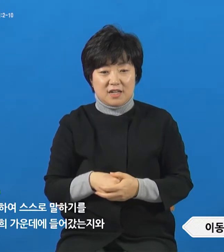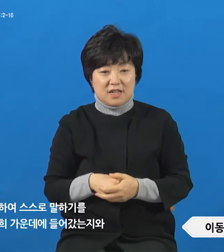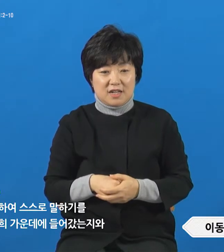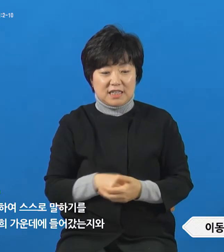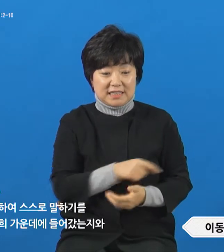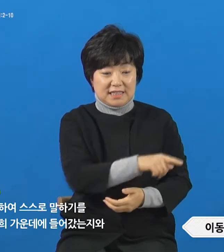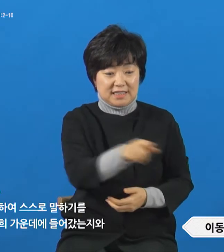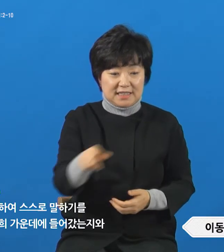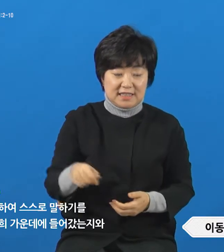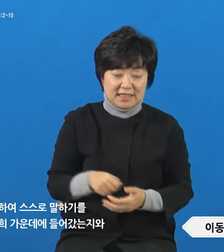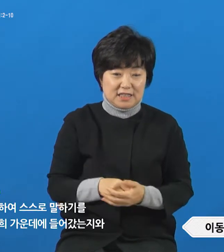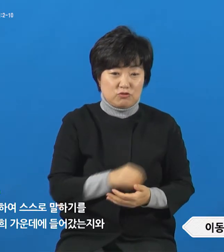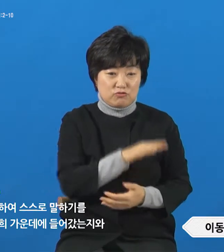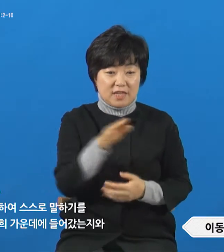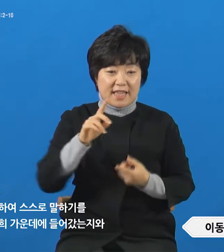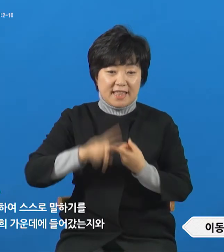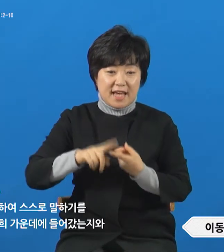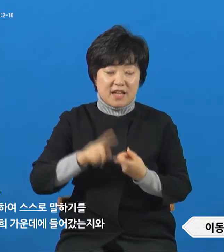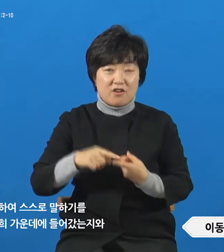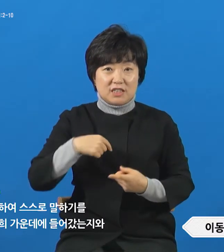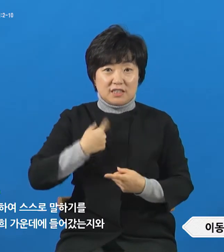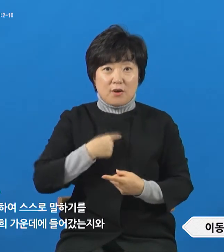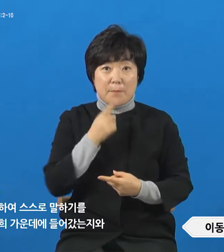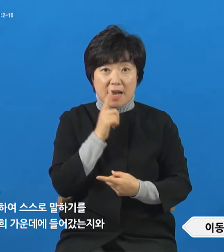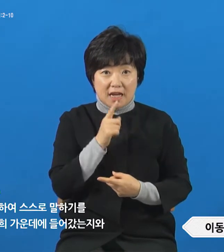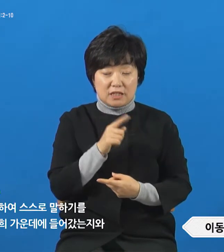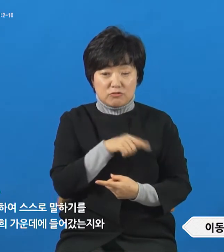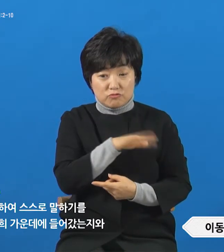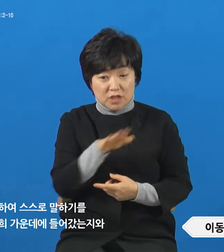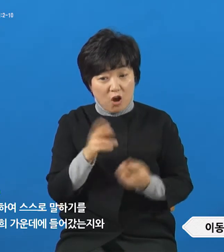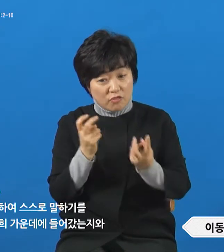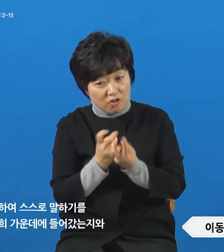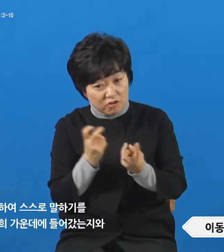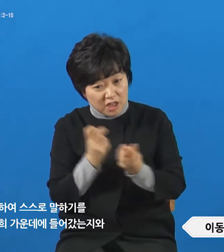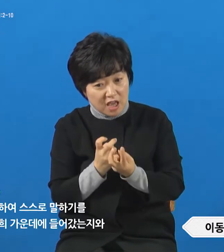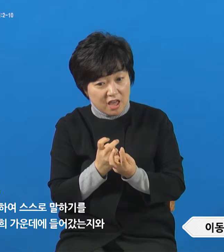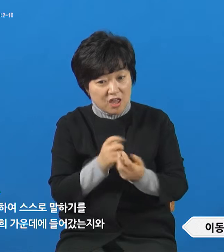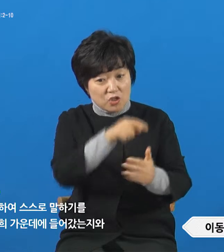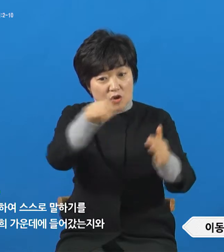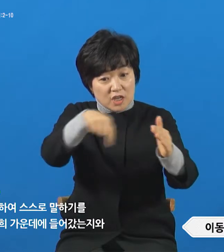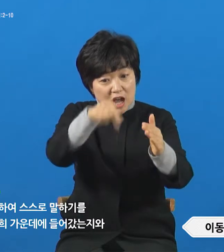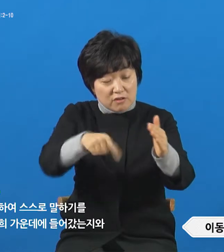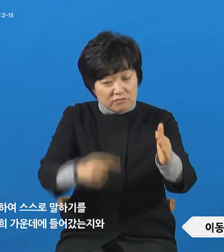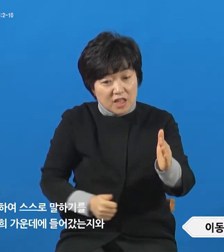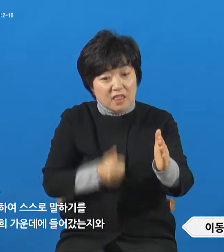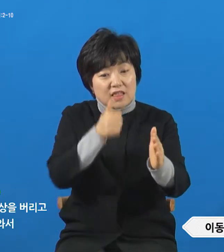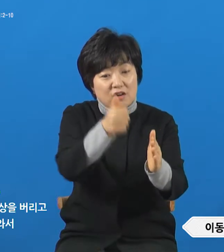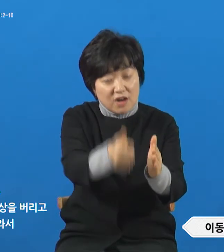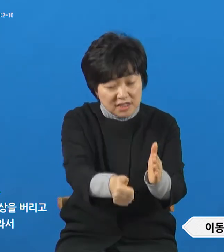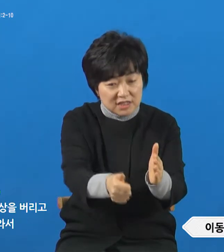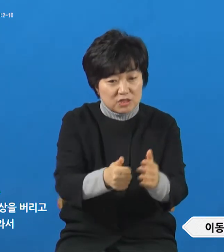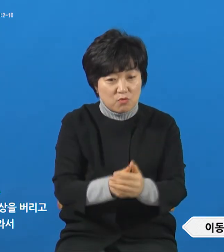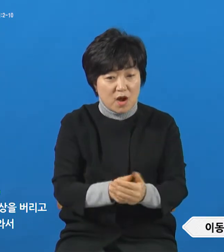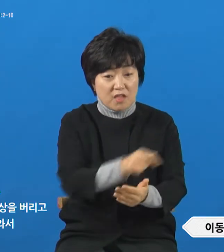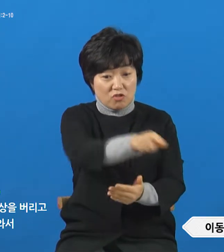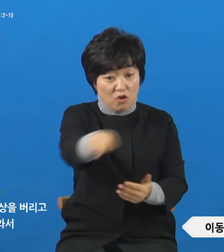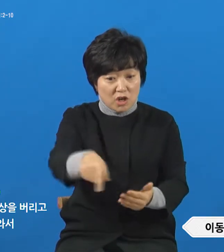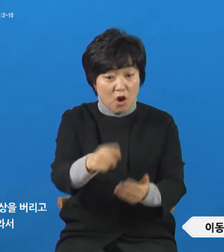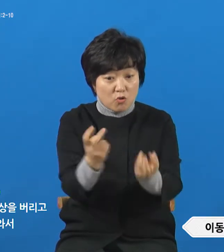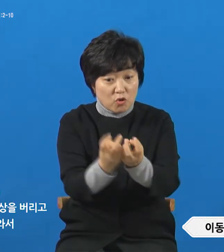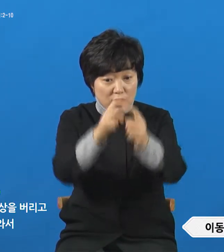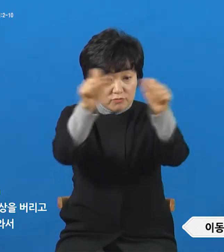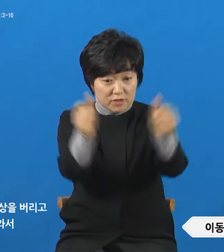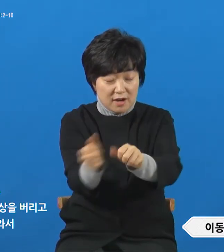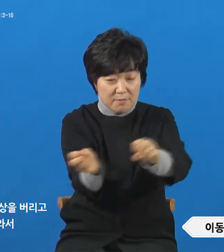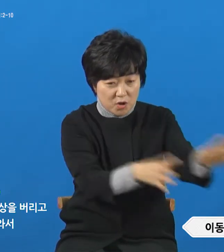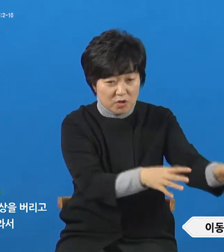시작. 그들이 우리에 대하여 스스로 말하기를 우리가 어떻게 너희 가운데 들어갔는지와 너희가 어떻게 우상을